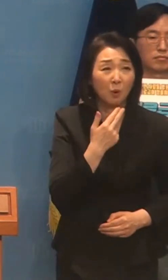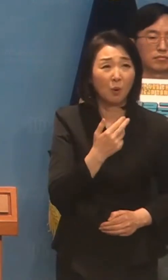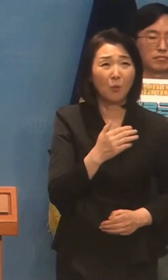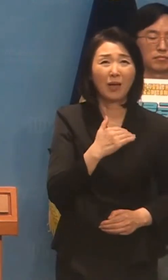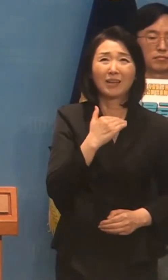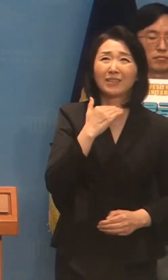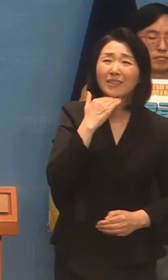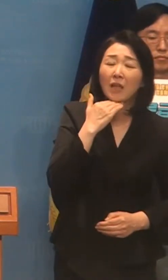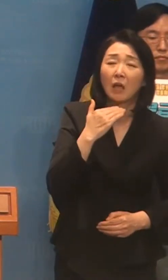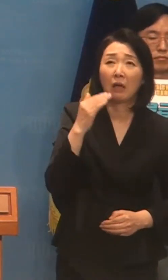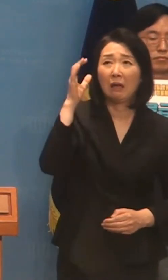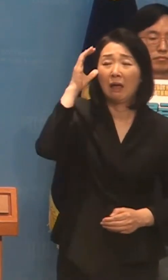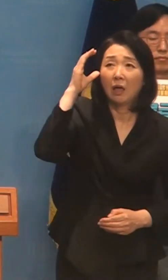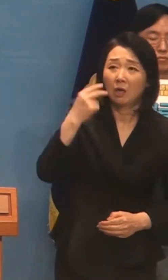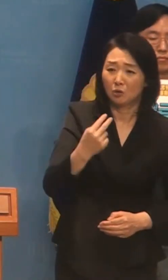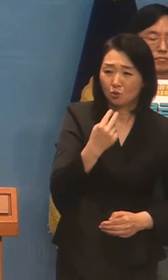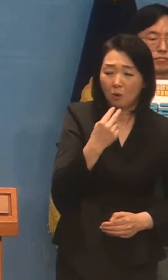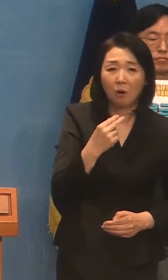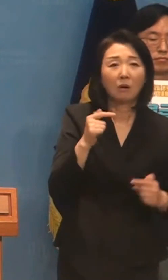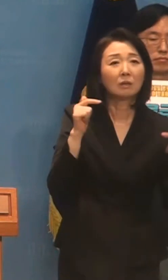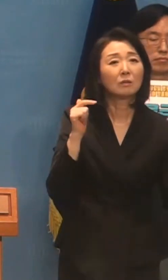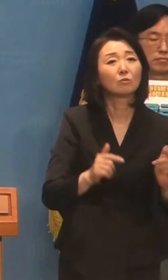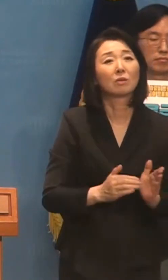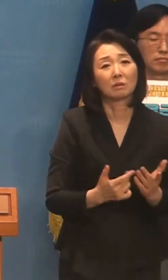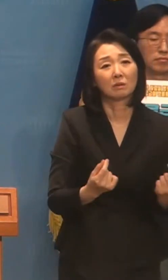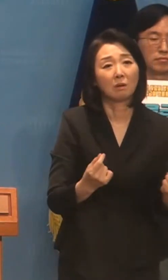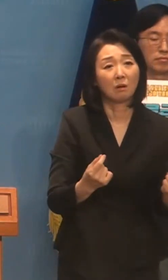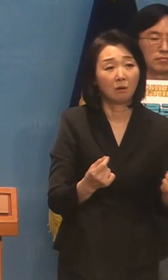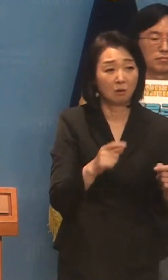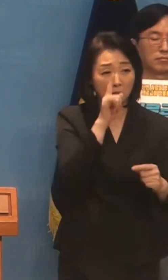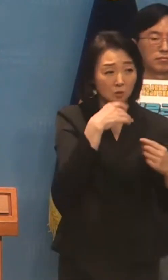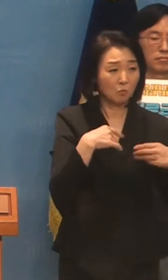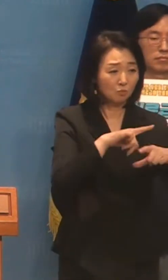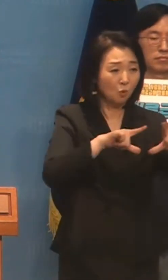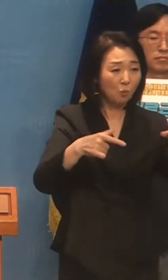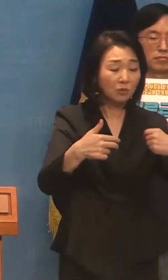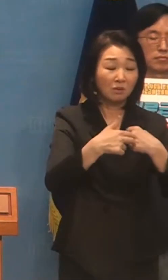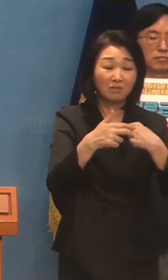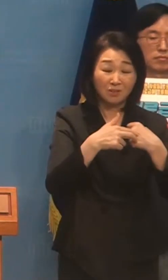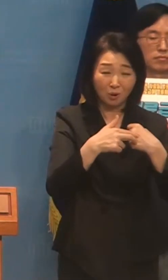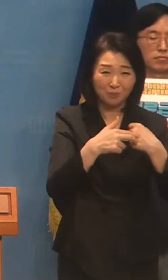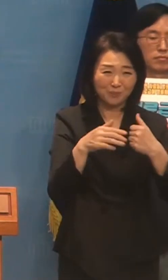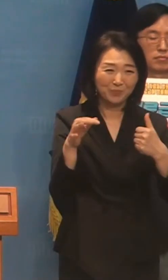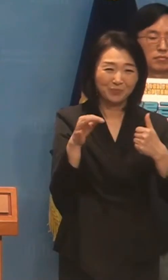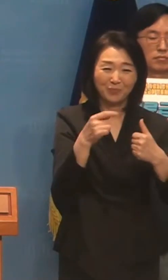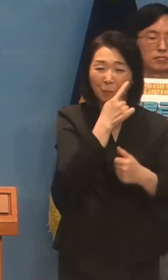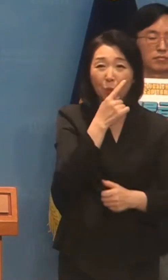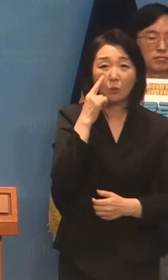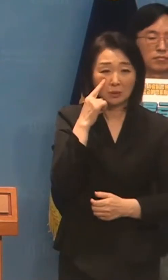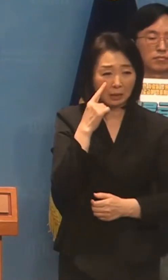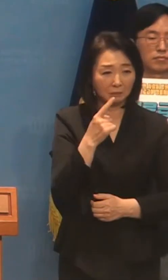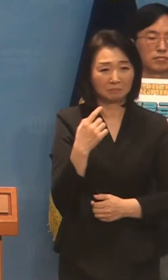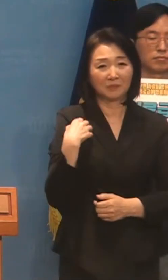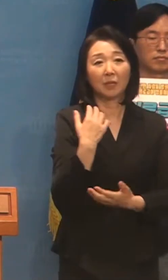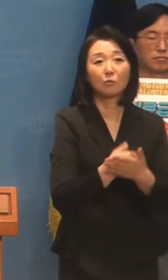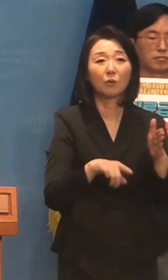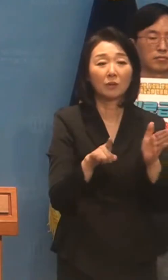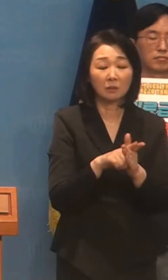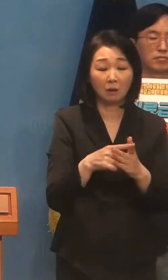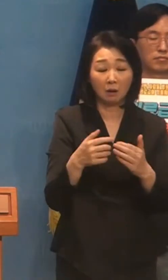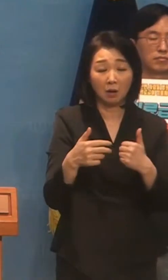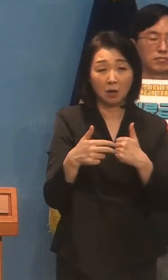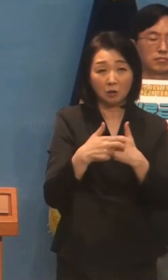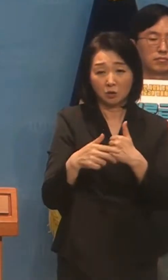등의 결과로 드러나고 있다. 정부는 보편적 의료보장의 책무를 다하기 위해 마땅히 의료급여